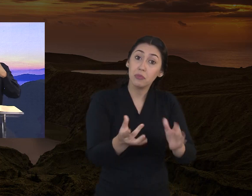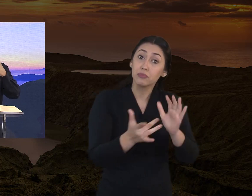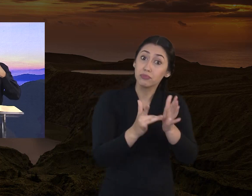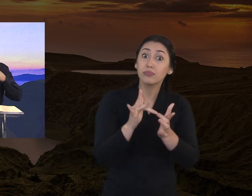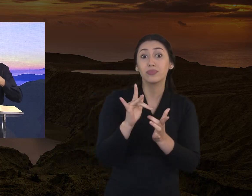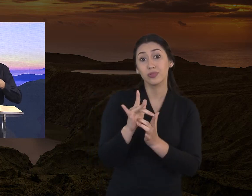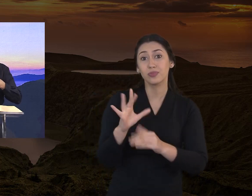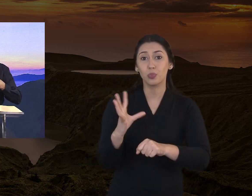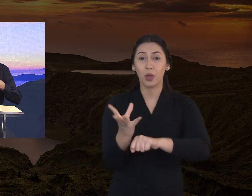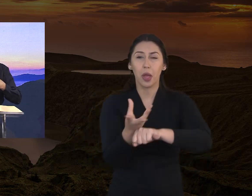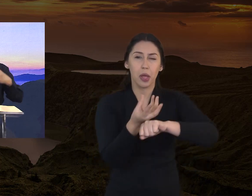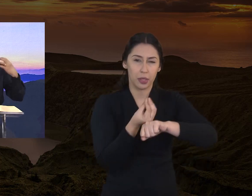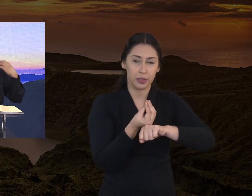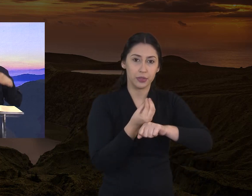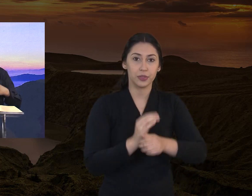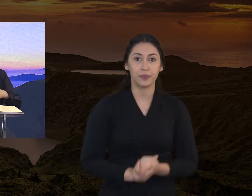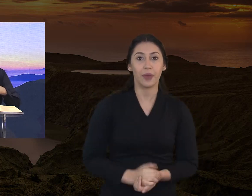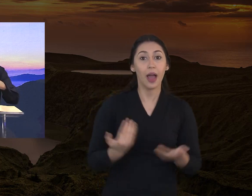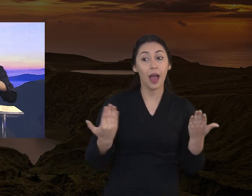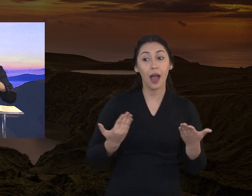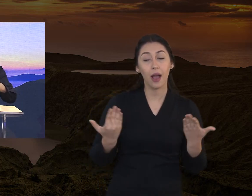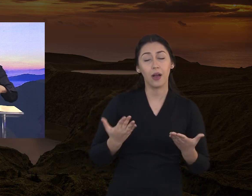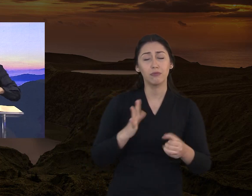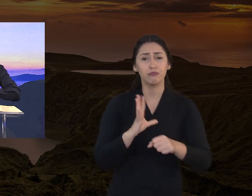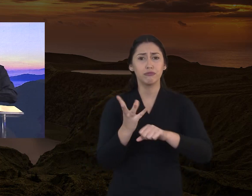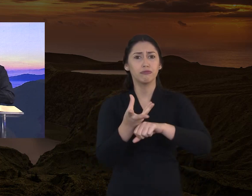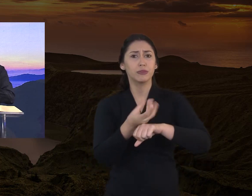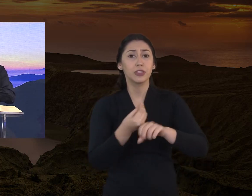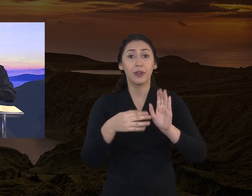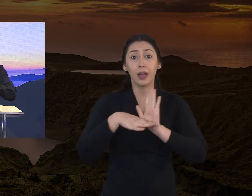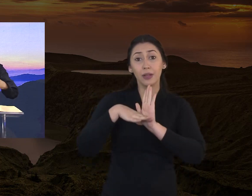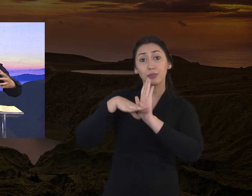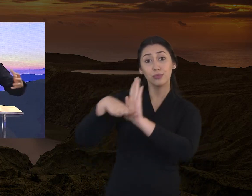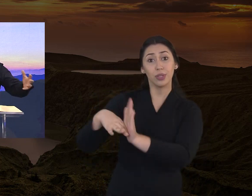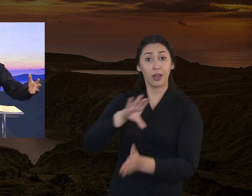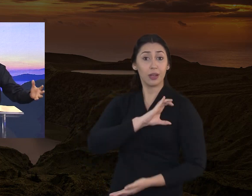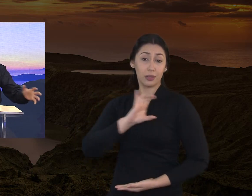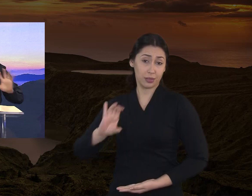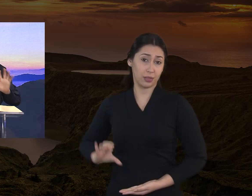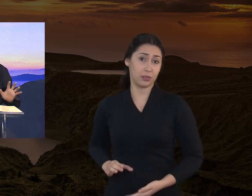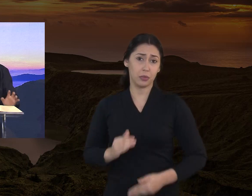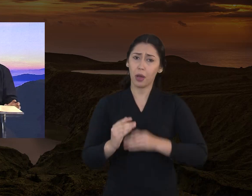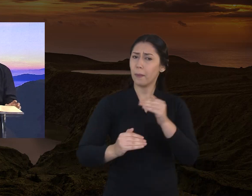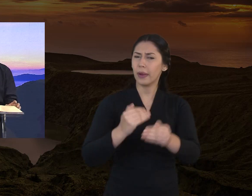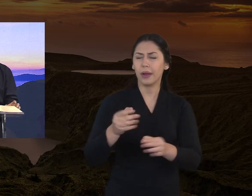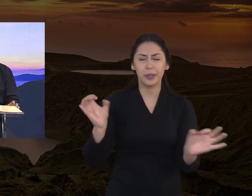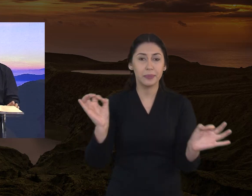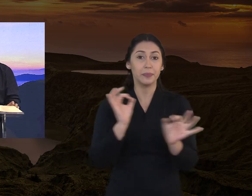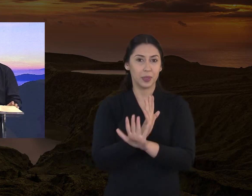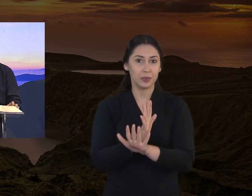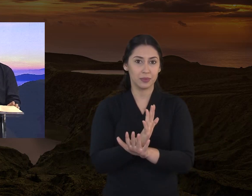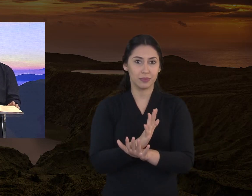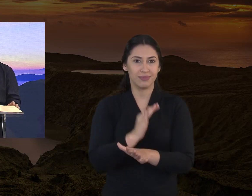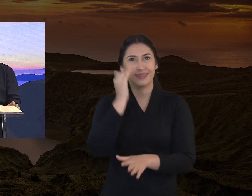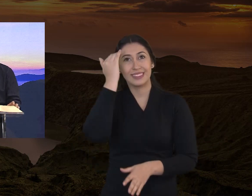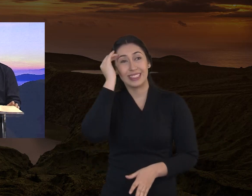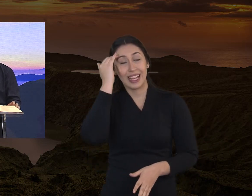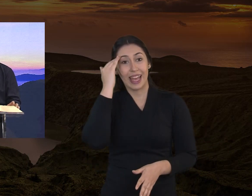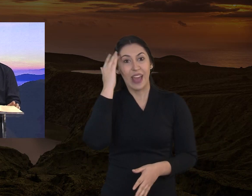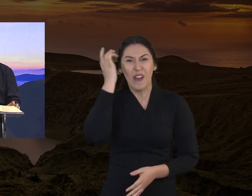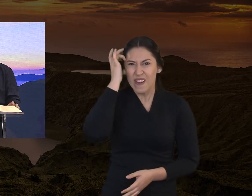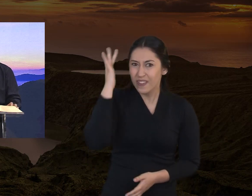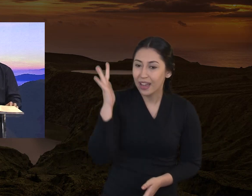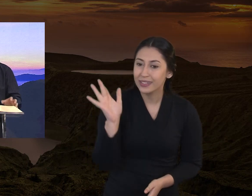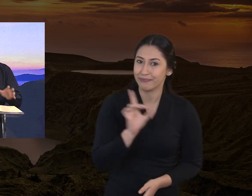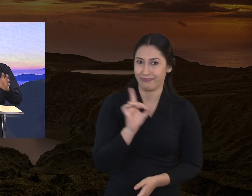a igreja vai cooperar com Cristo para terminar esse processo. Eu não sei se você está me entendendo. Não é fácil